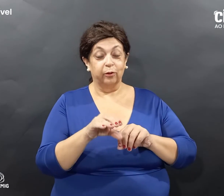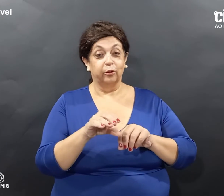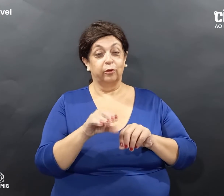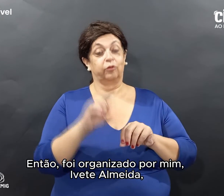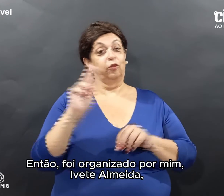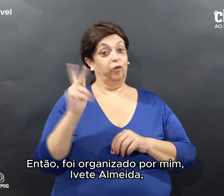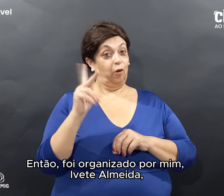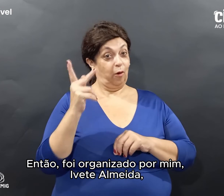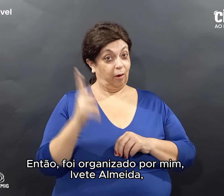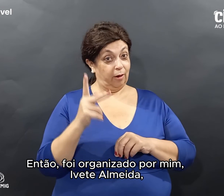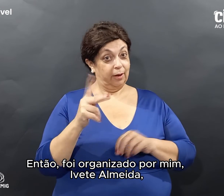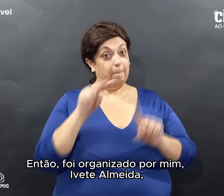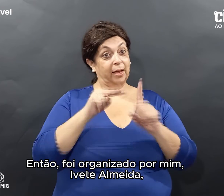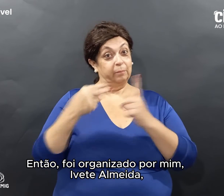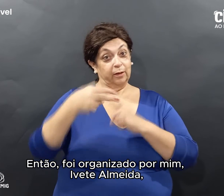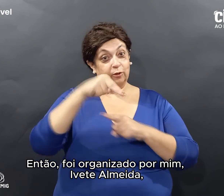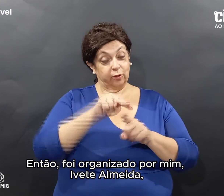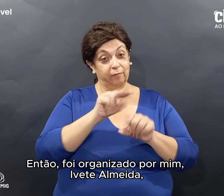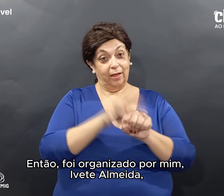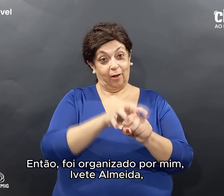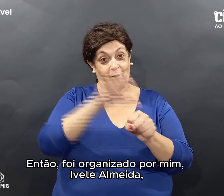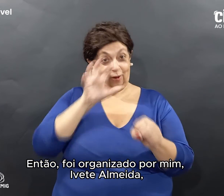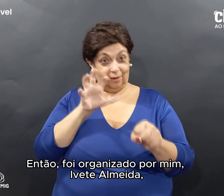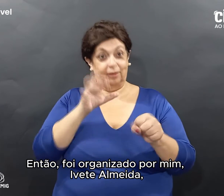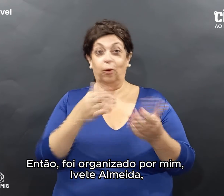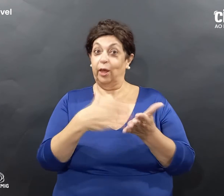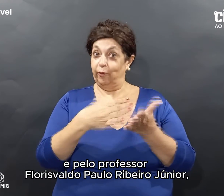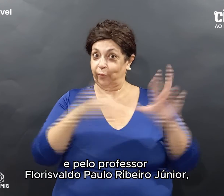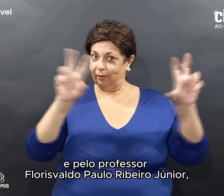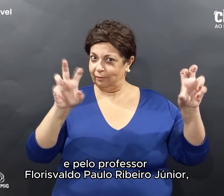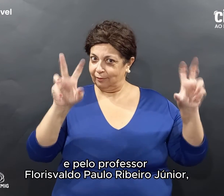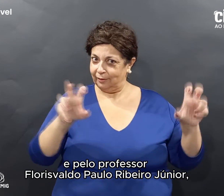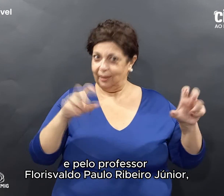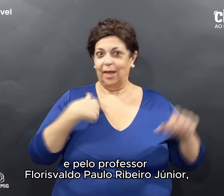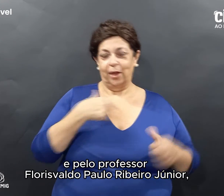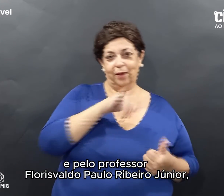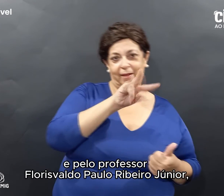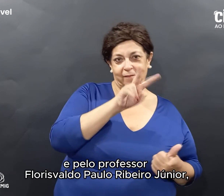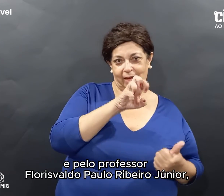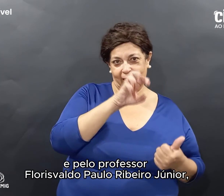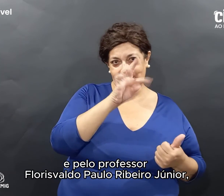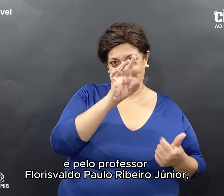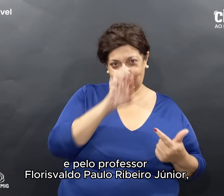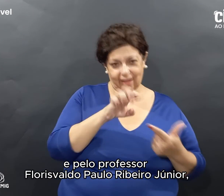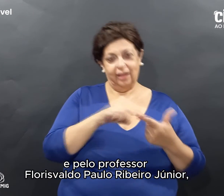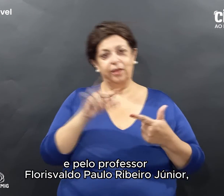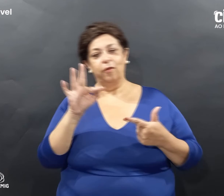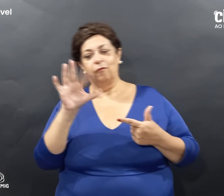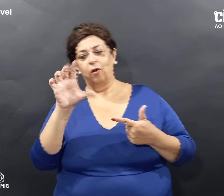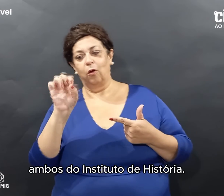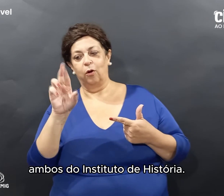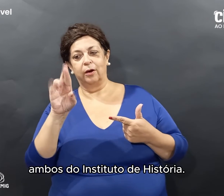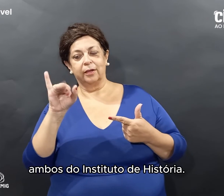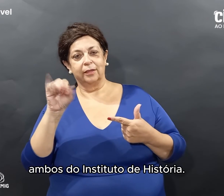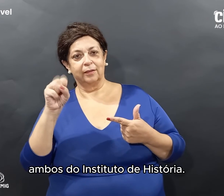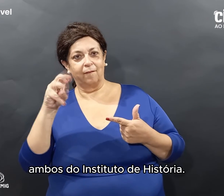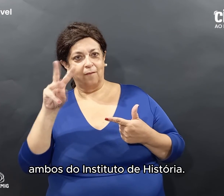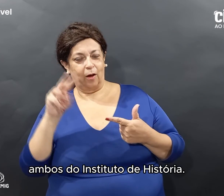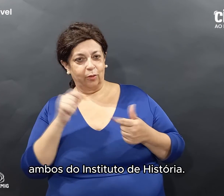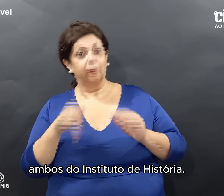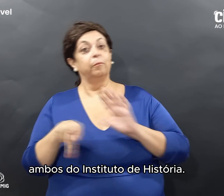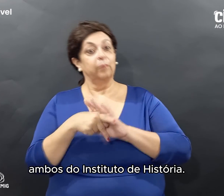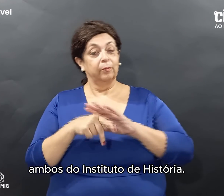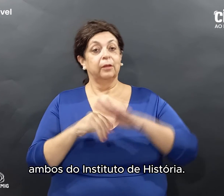Decolonial. Então, foi organizado por mim, Ivete Almeida, e pelo professor Florisvaldo Paulo Ribeiro Júnior, ambos do Instituto